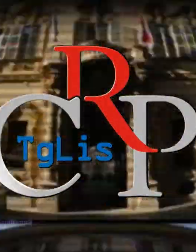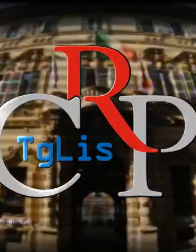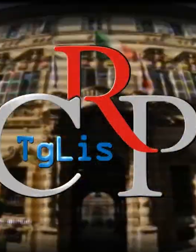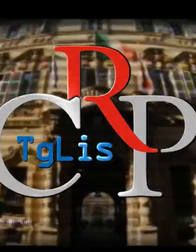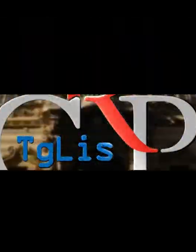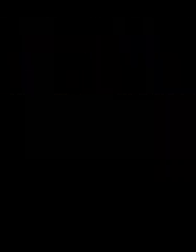1943